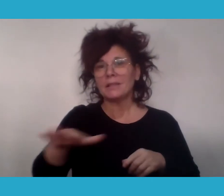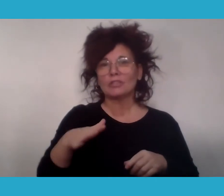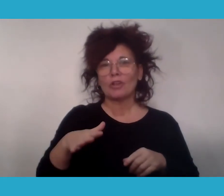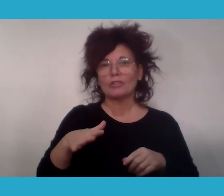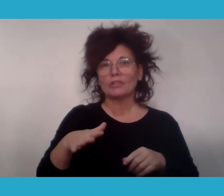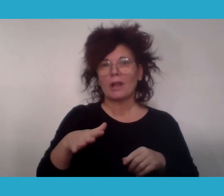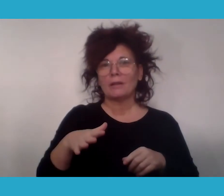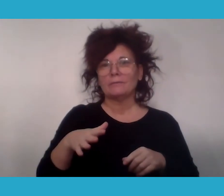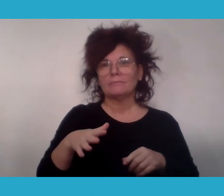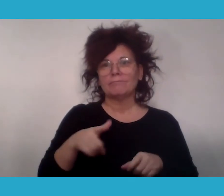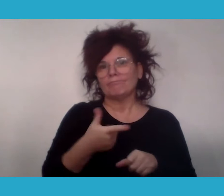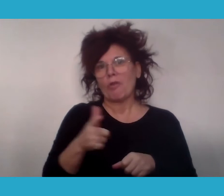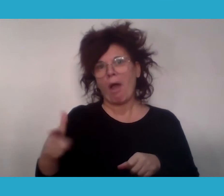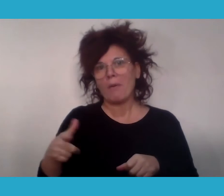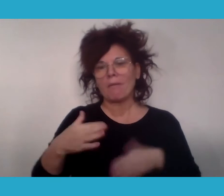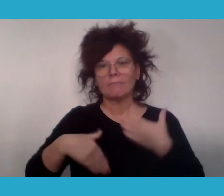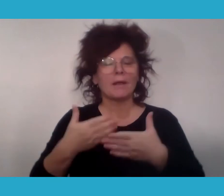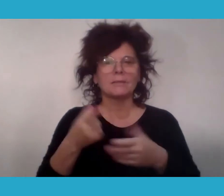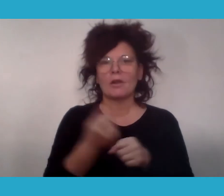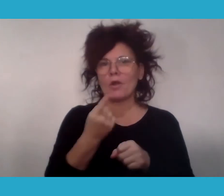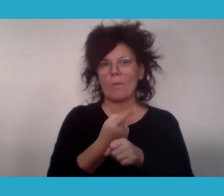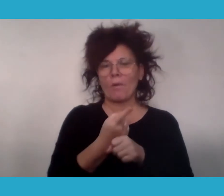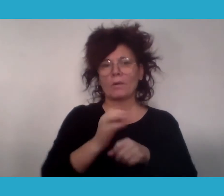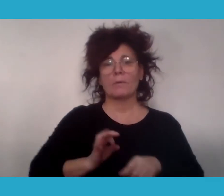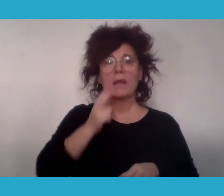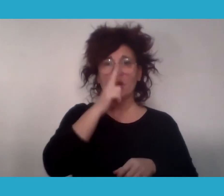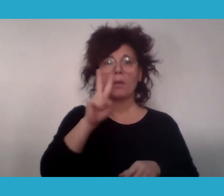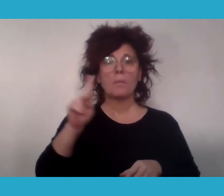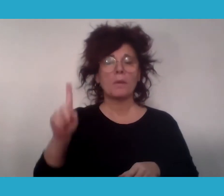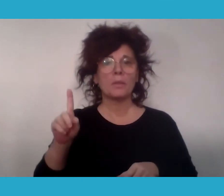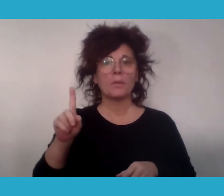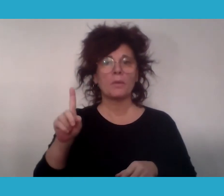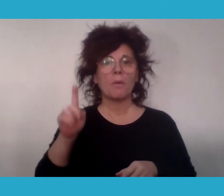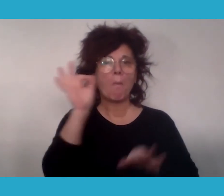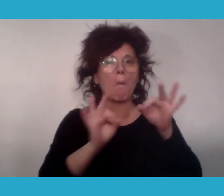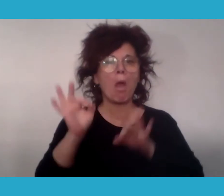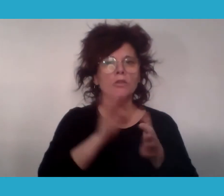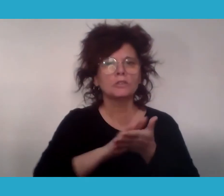pudieron hacerlo. En el 2021 se quiere desarrollar un nuevo proyecto, pero los